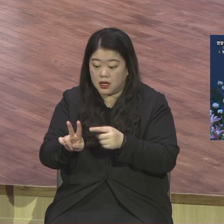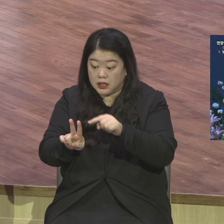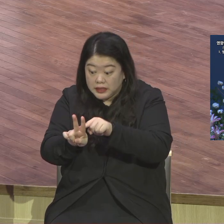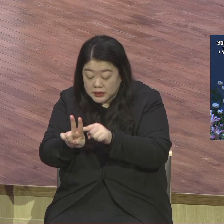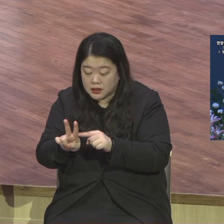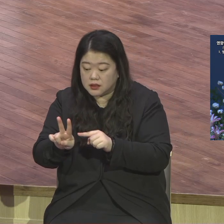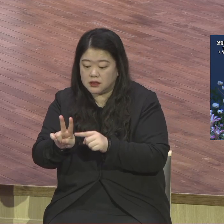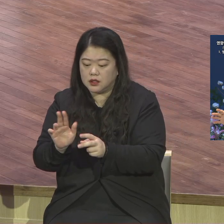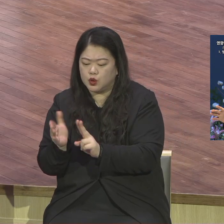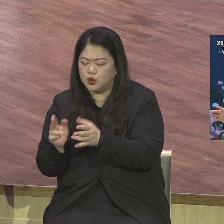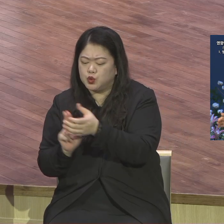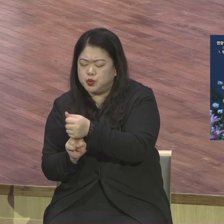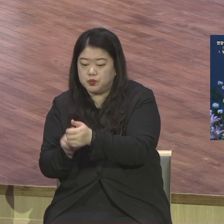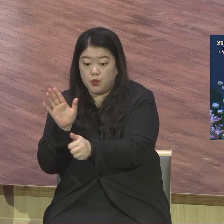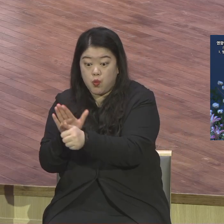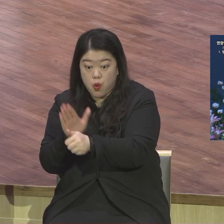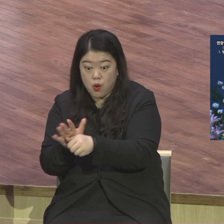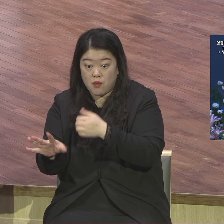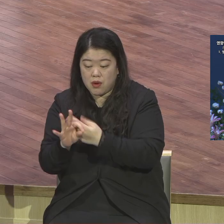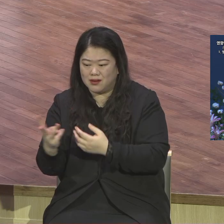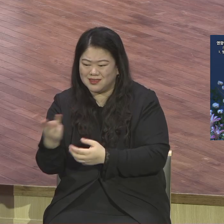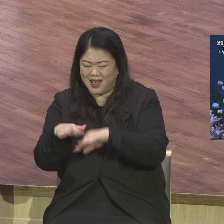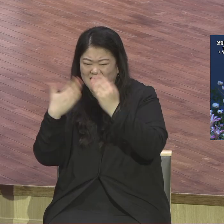가족 몽땅 다